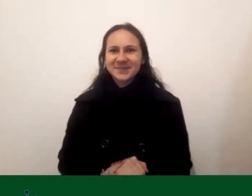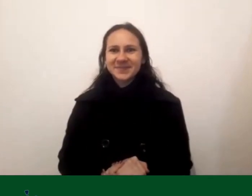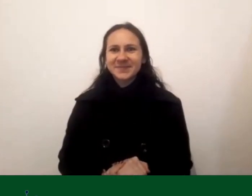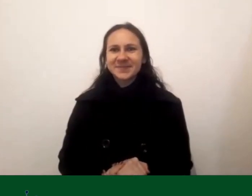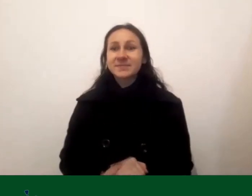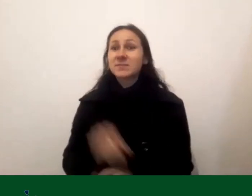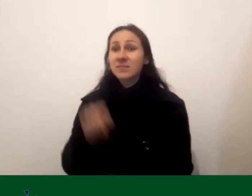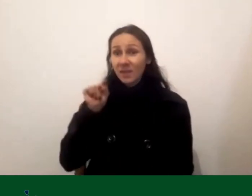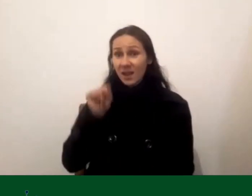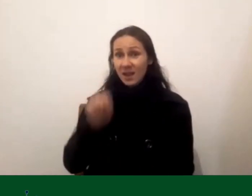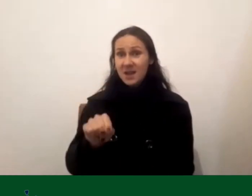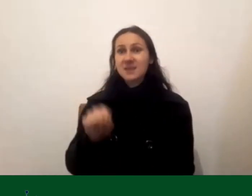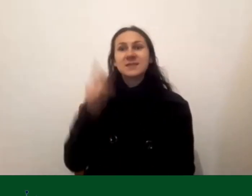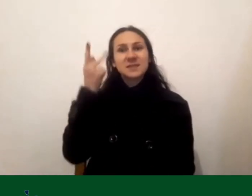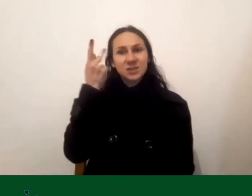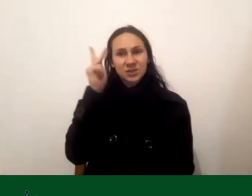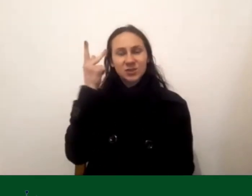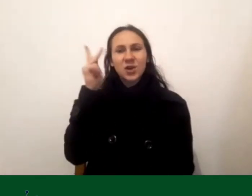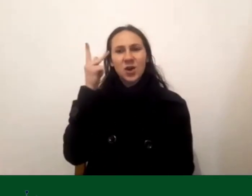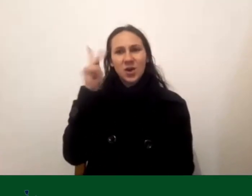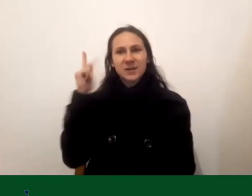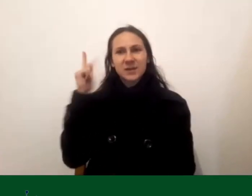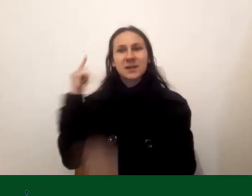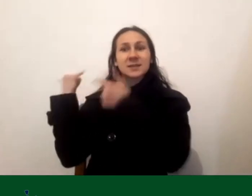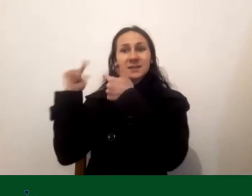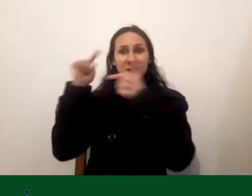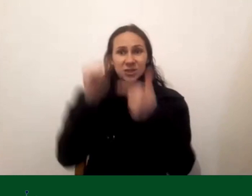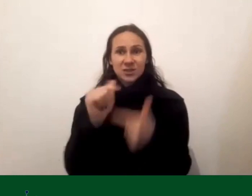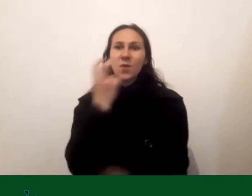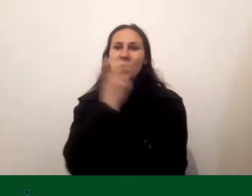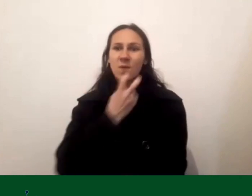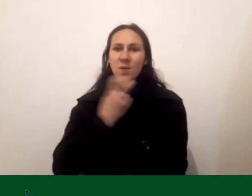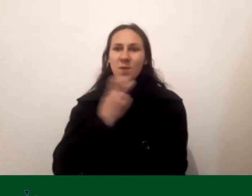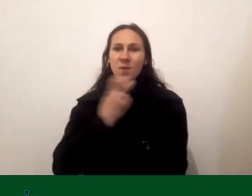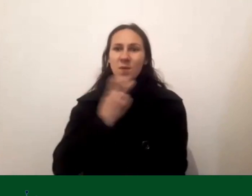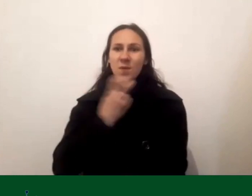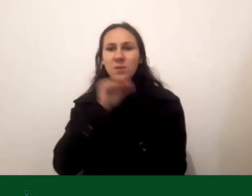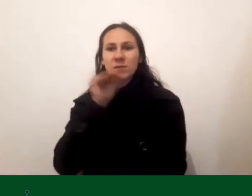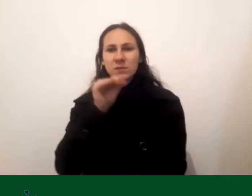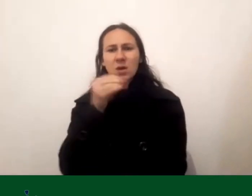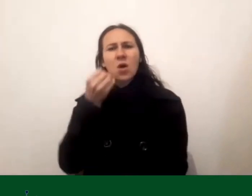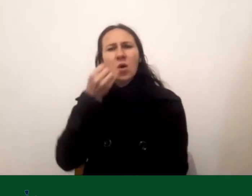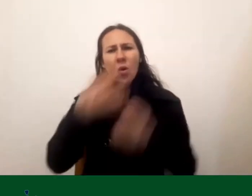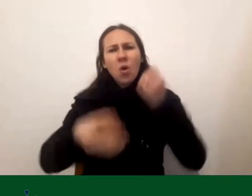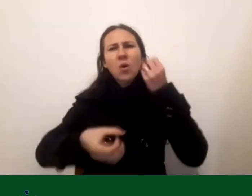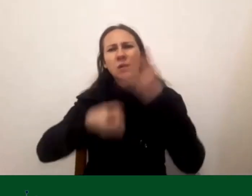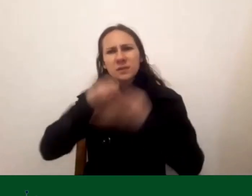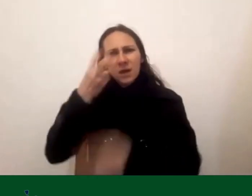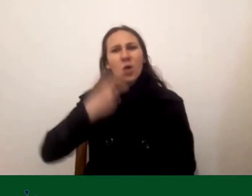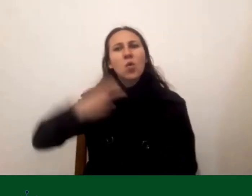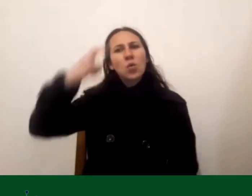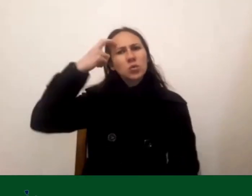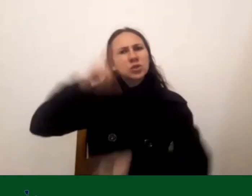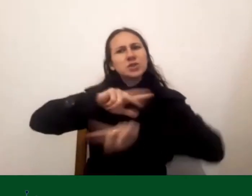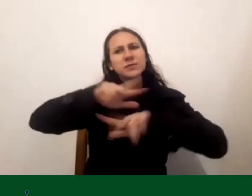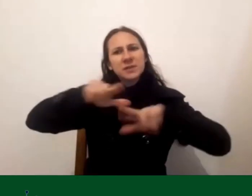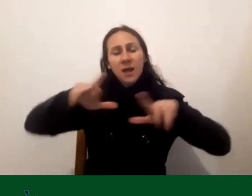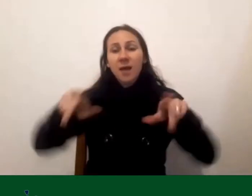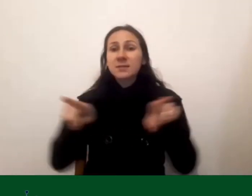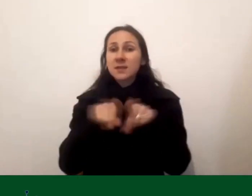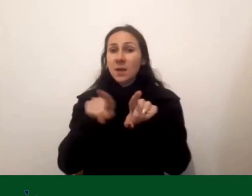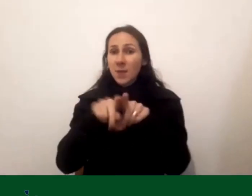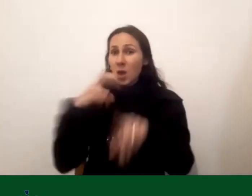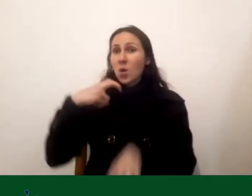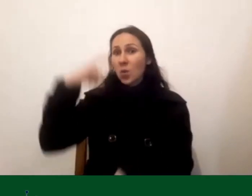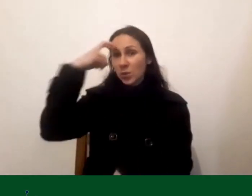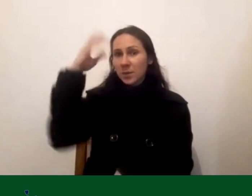Essa é uma história de tradição oral que ela foi recontada em várias culturas, inclusive na brasileira a gente conhece como